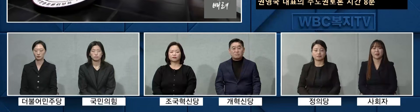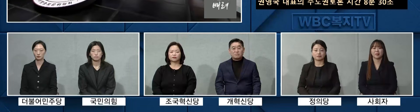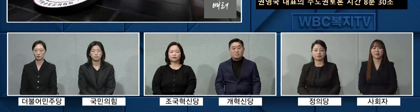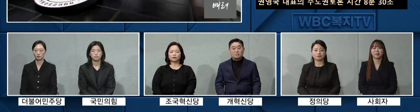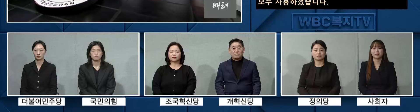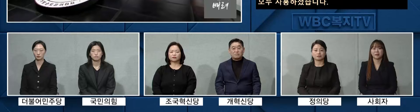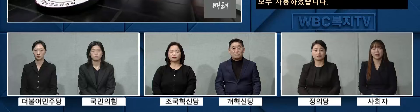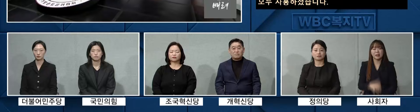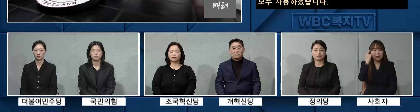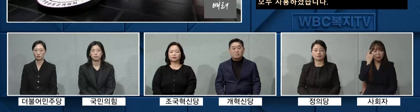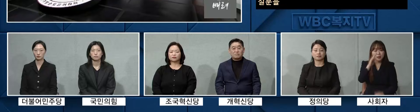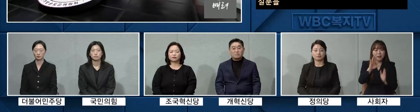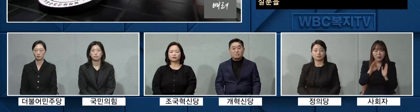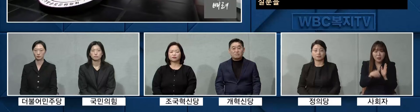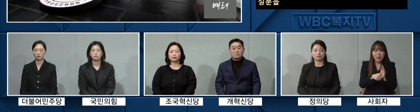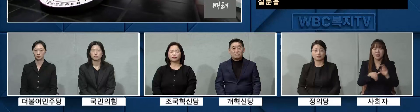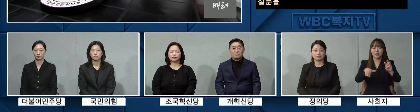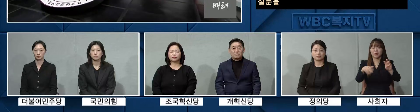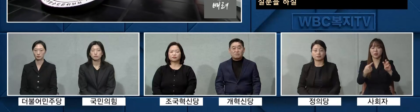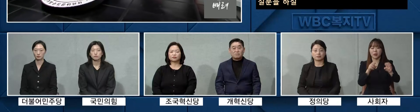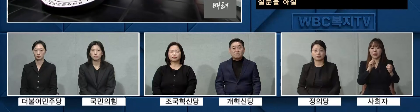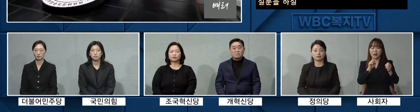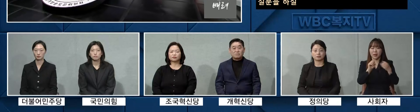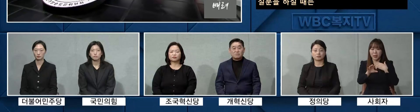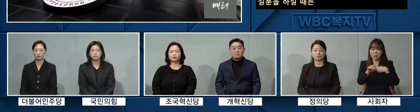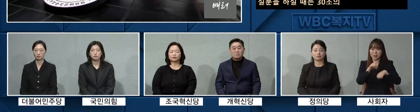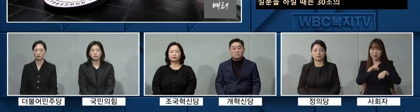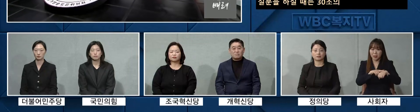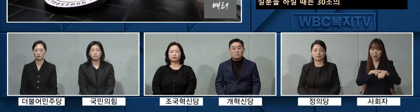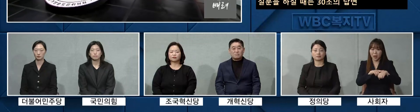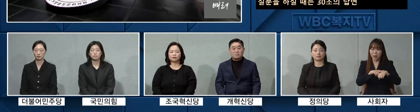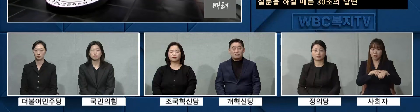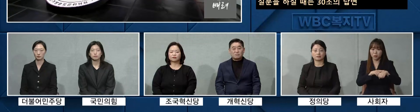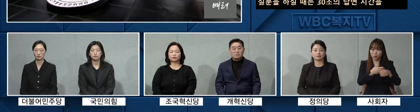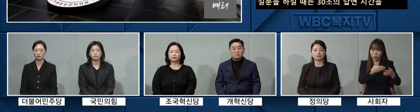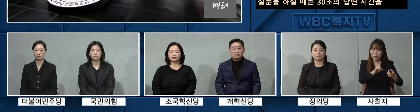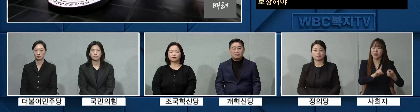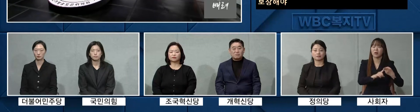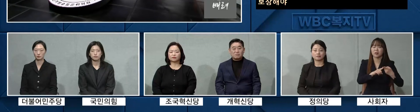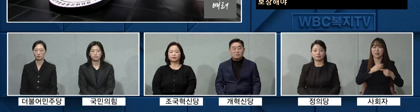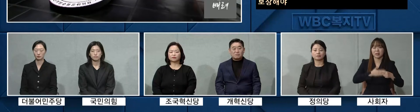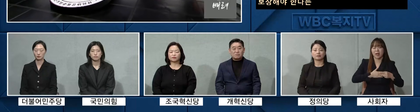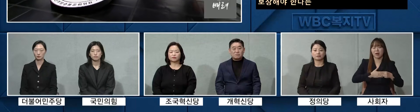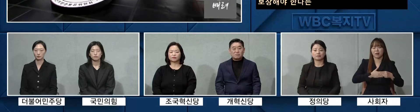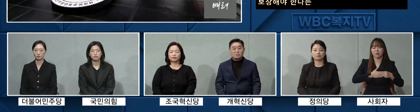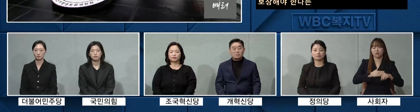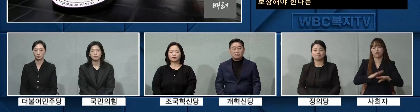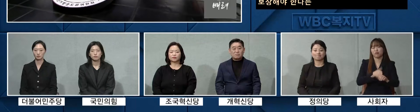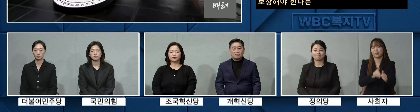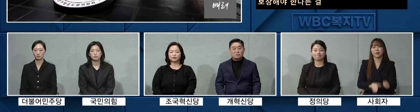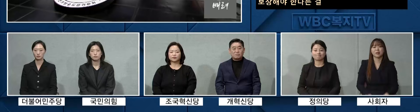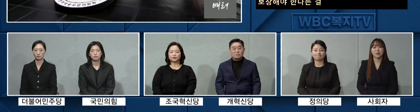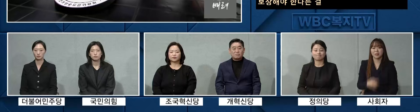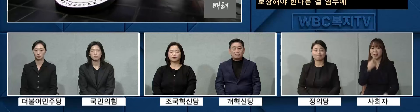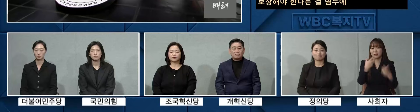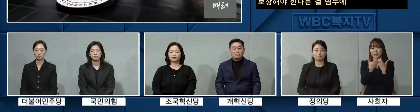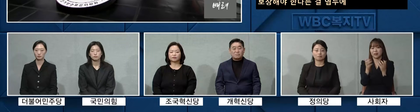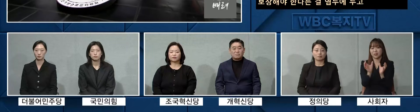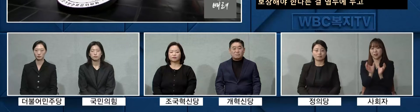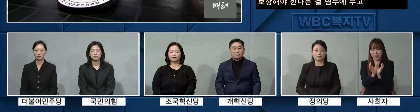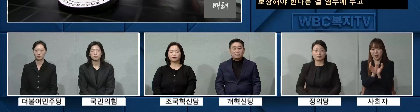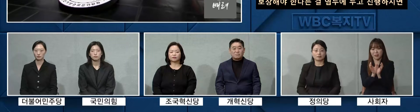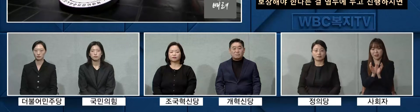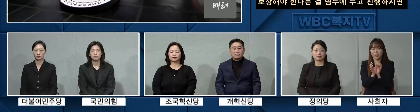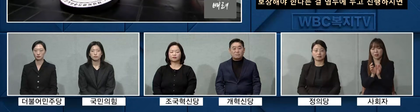질문을 하실 때는 30초의 답변 시간을 보장을 해야 된다는 걸 염두에 두고 진행을 하시면 좋겠습니다. 다음 더불어민주당 박상혁